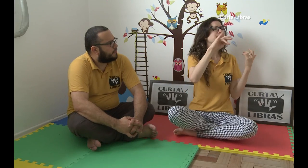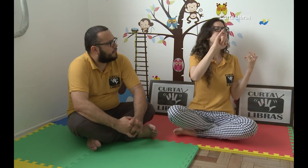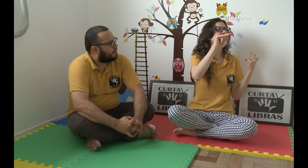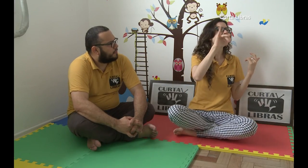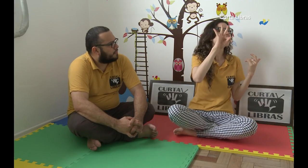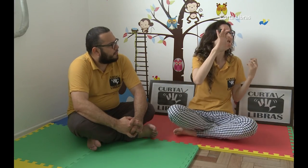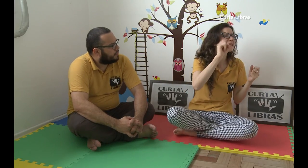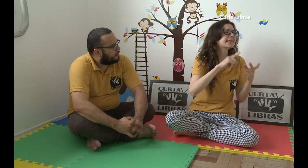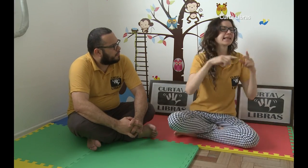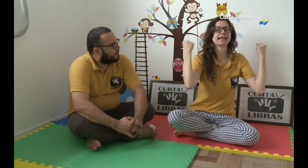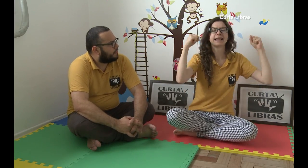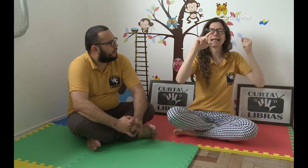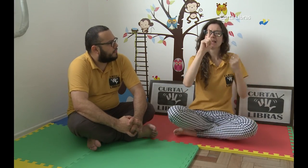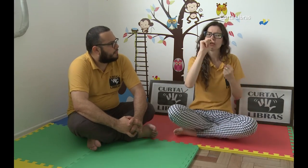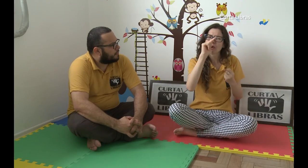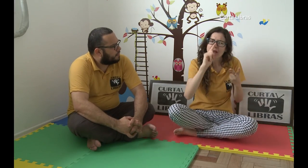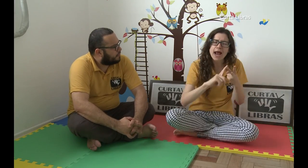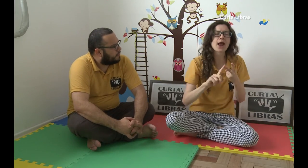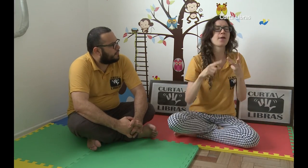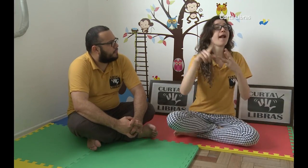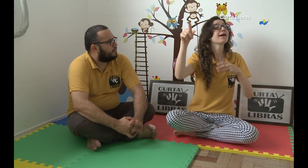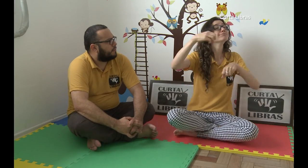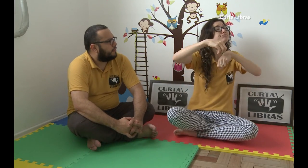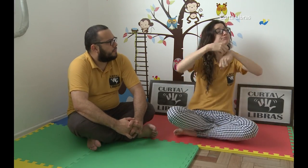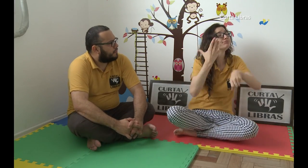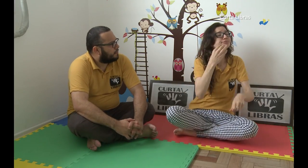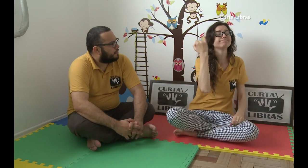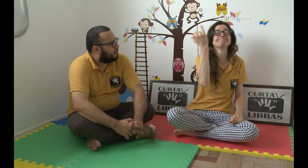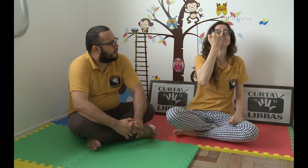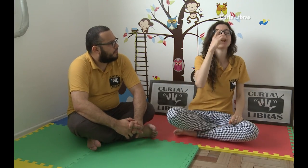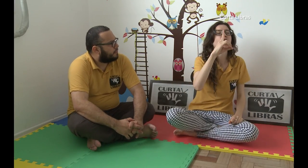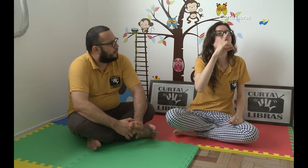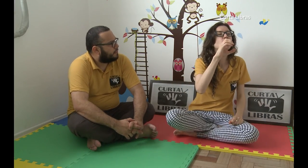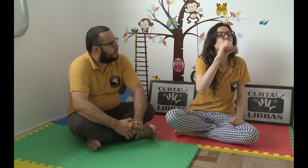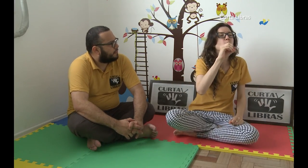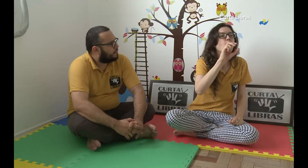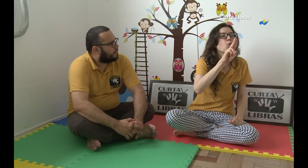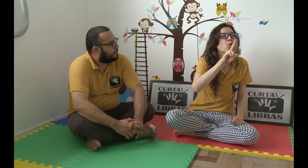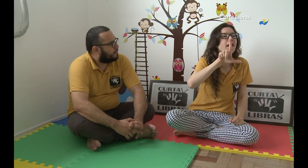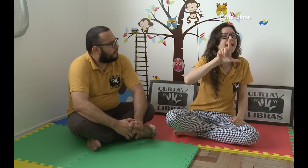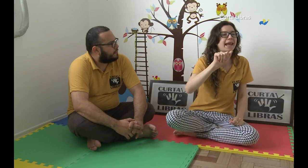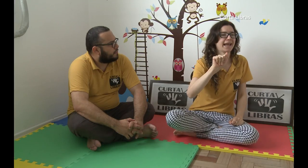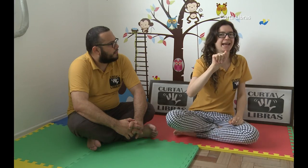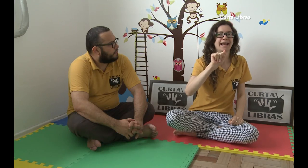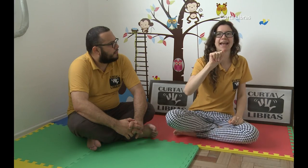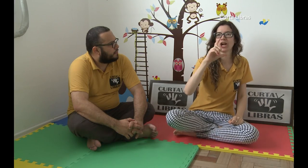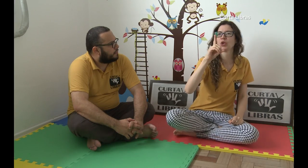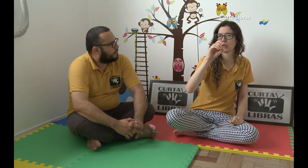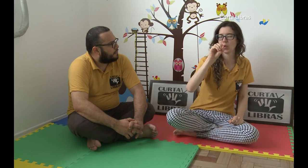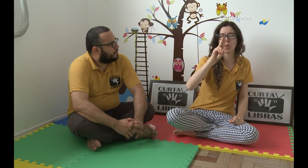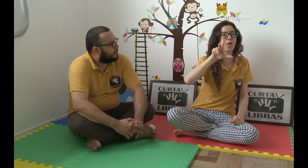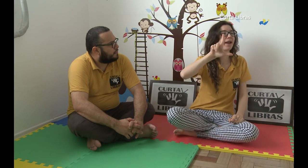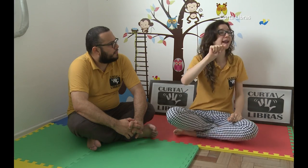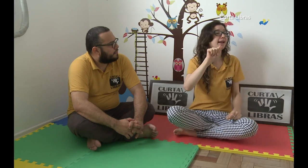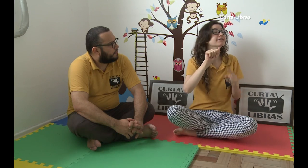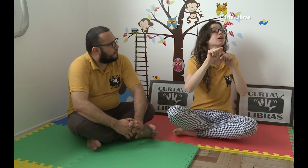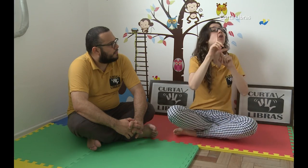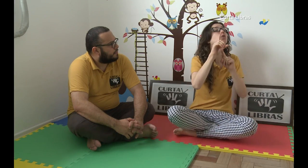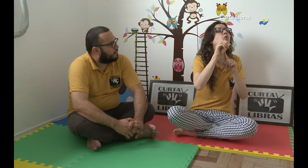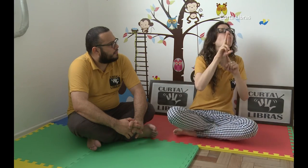muito importante Sobre a doula Mas o que é a doula? Bom, a doula é um profissional Que apoia e transmite